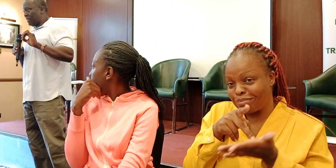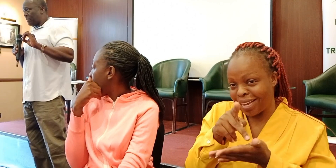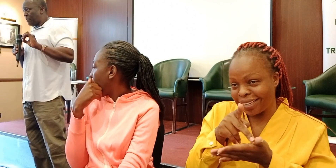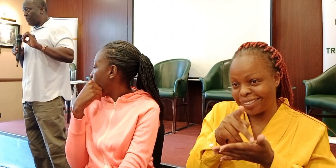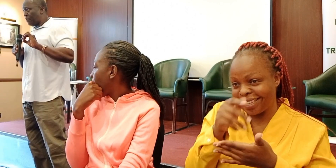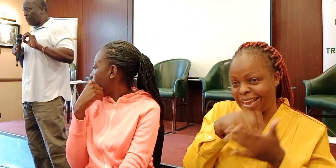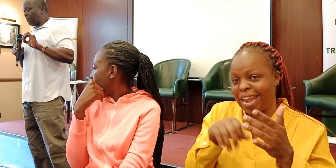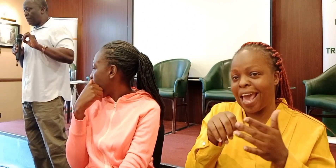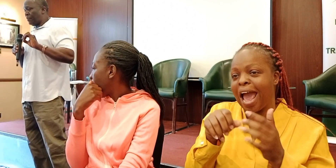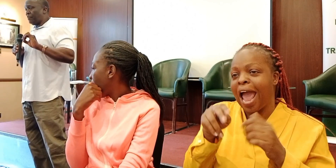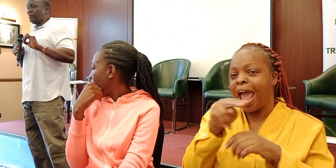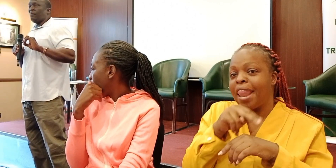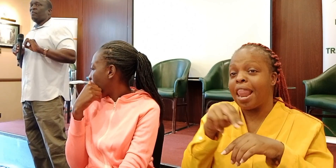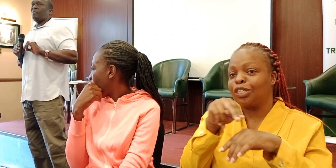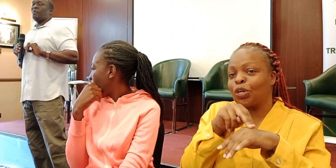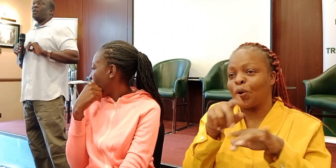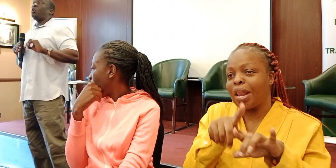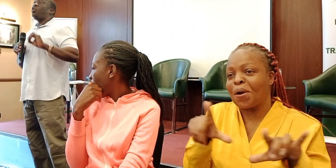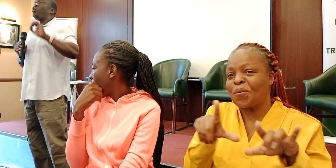makosa?